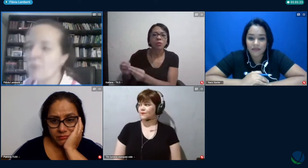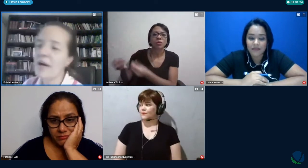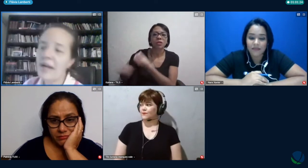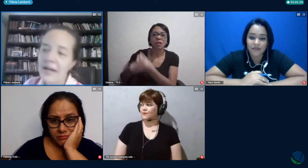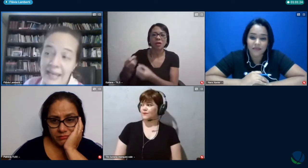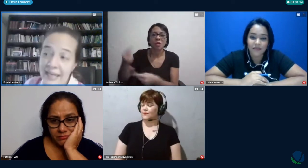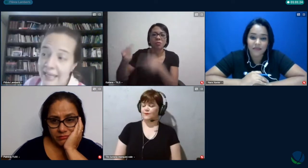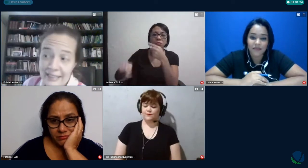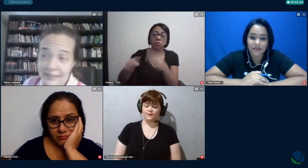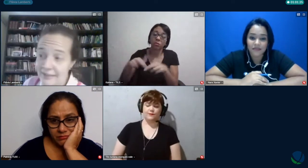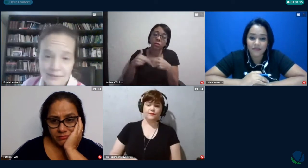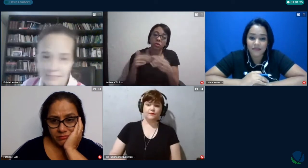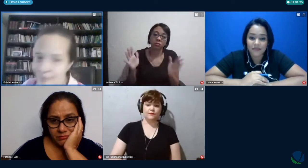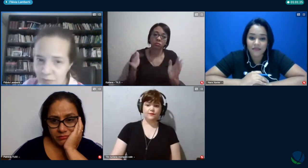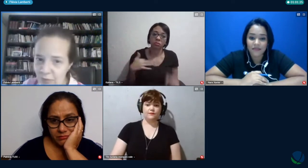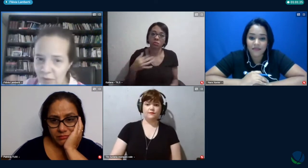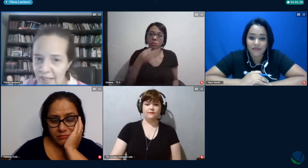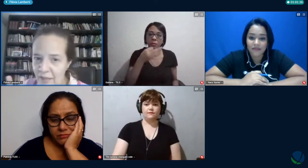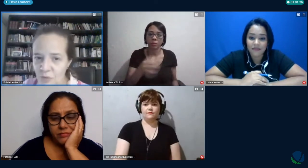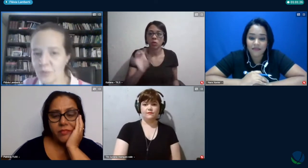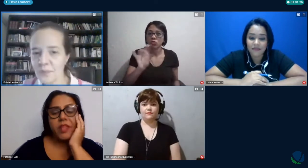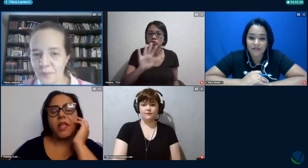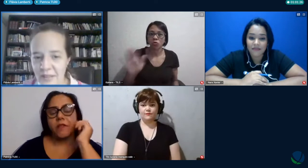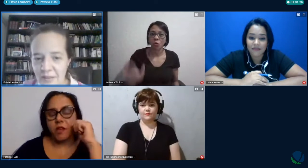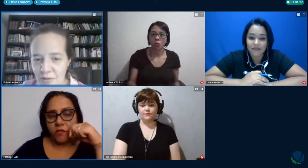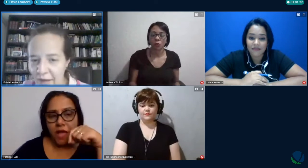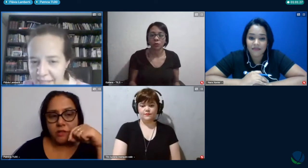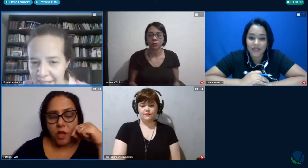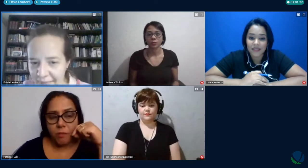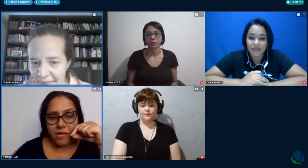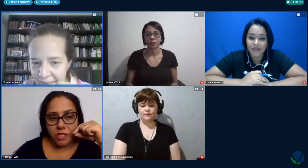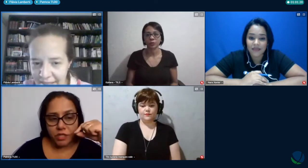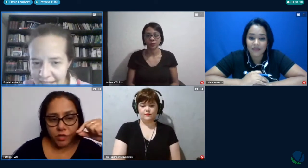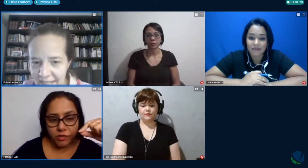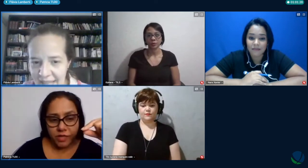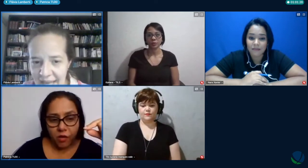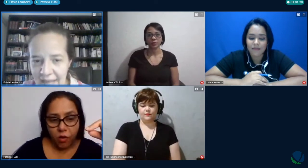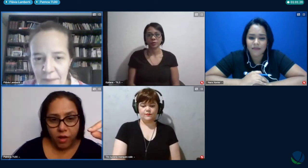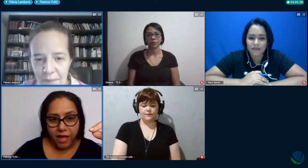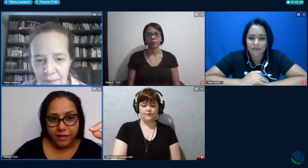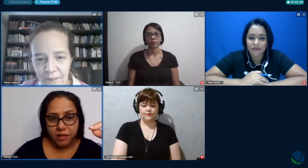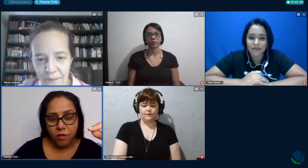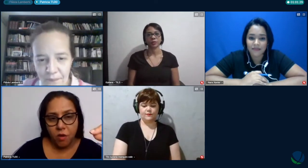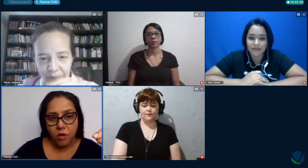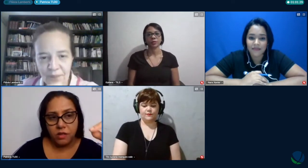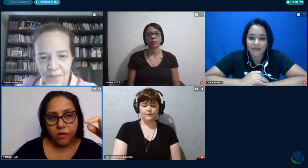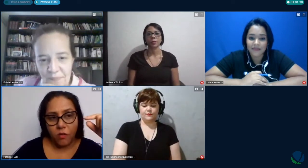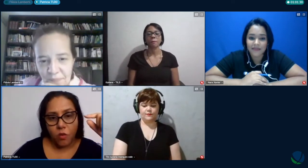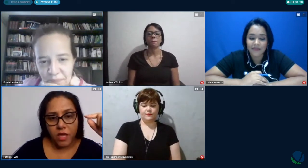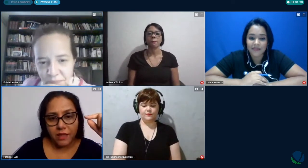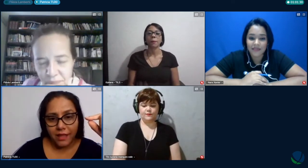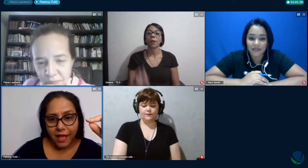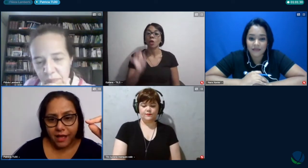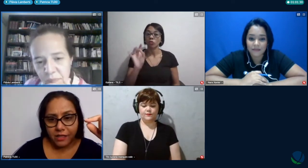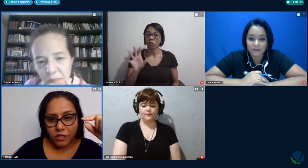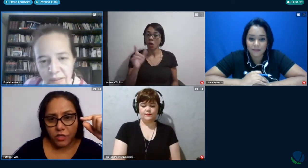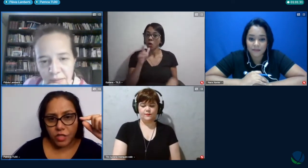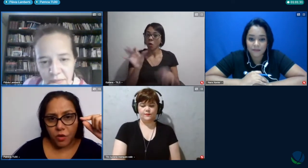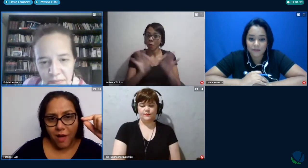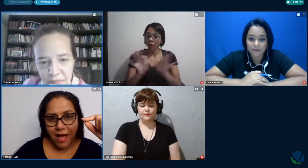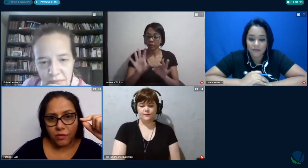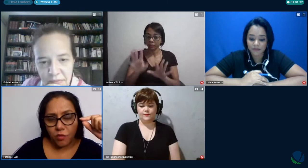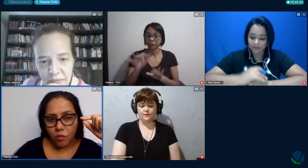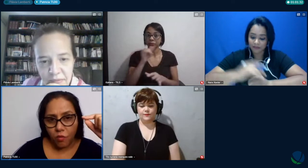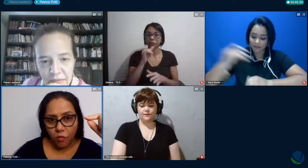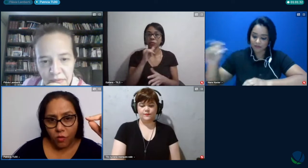finalização. Só isso. Só para a gente conseguir colocar, então, em ordem. O que está